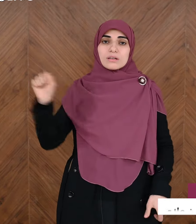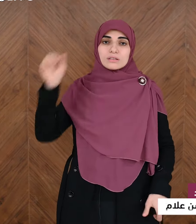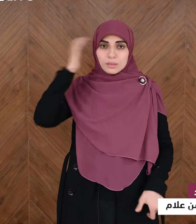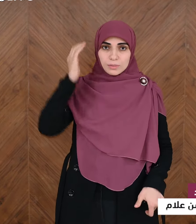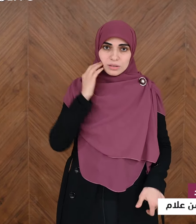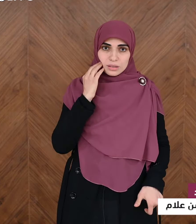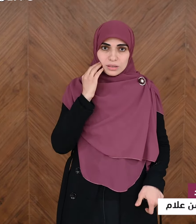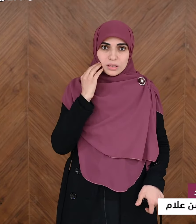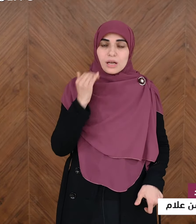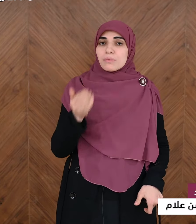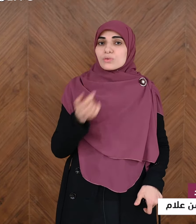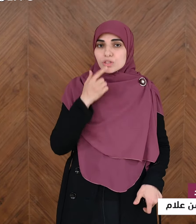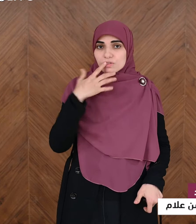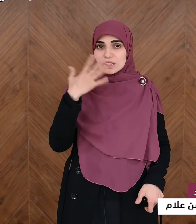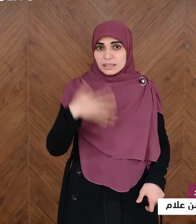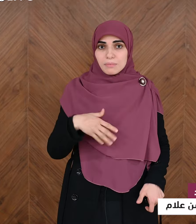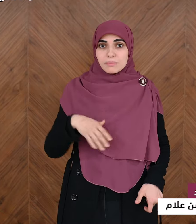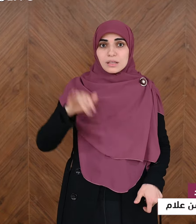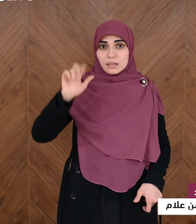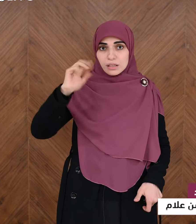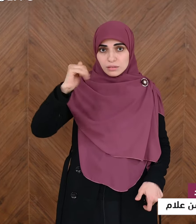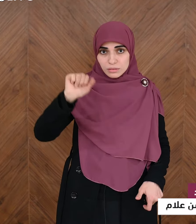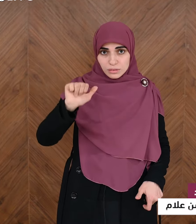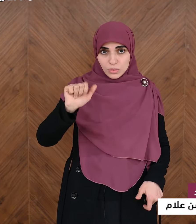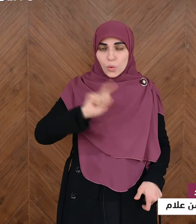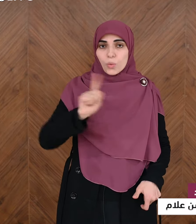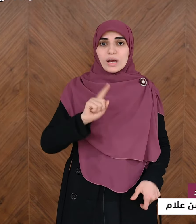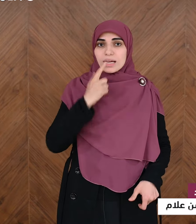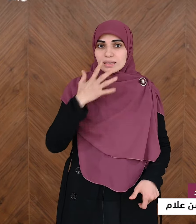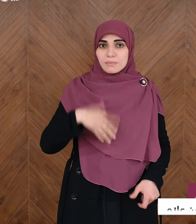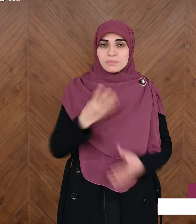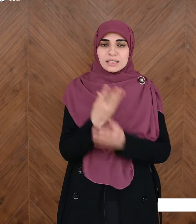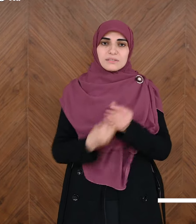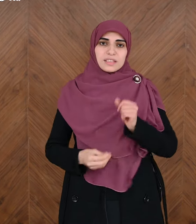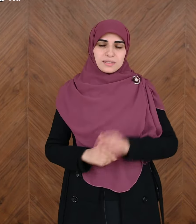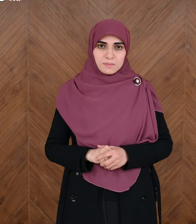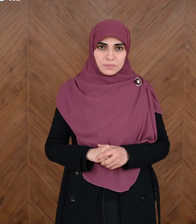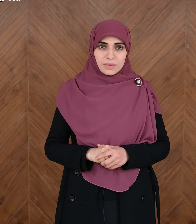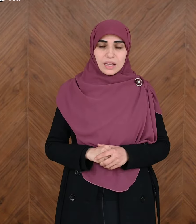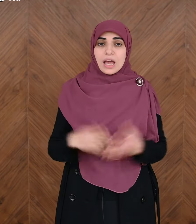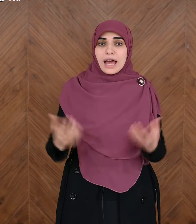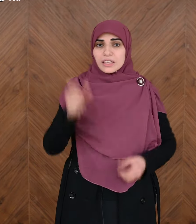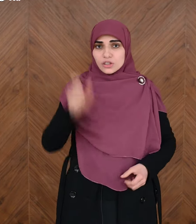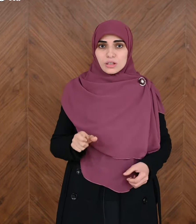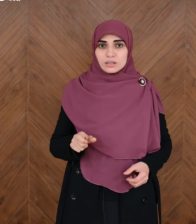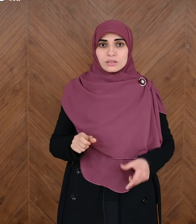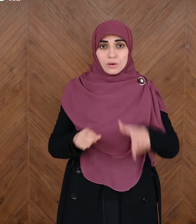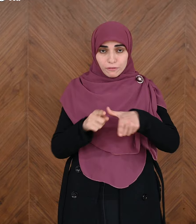خاصة بالمرأة ما يكونش فيه دم حيض ولا دم نفاس. أي شخص توفرت